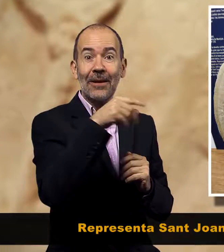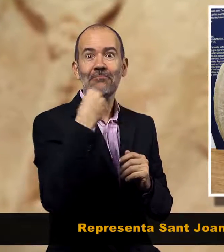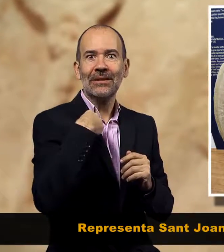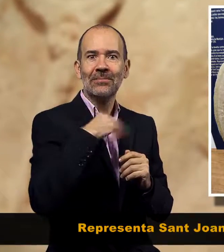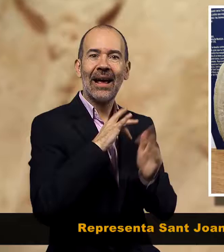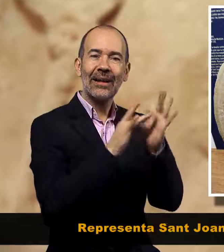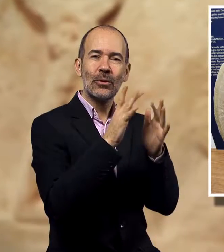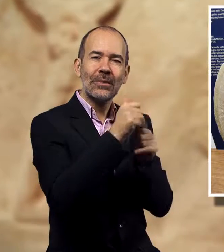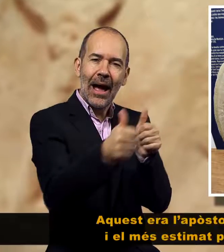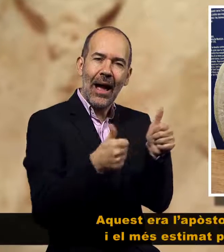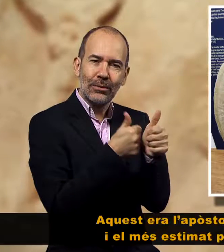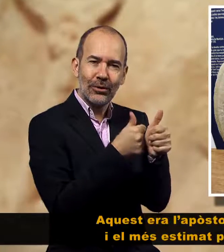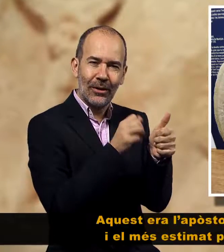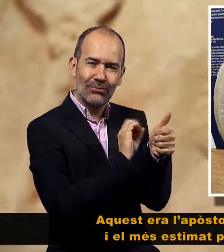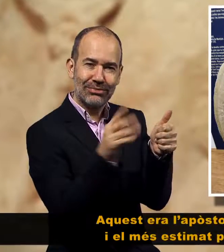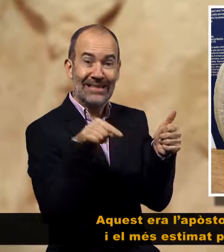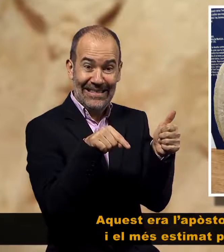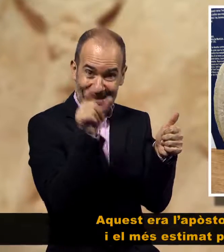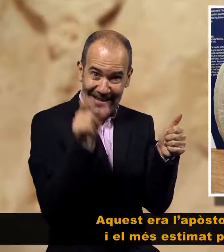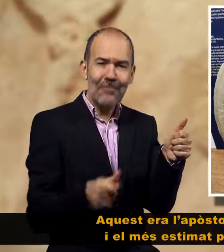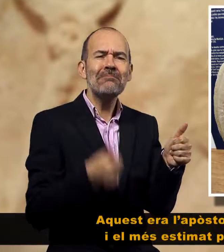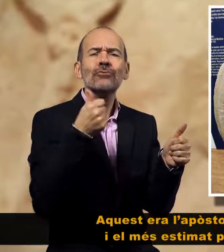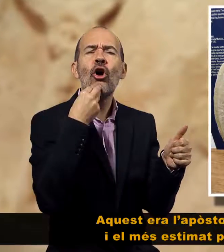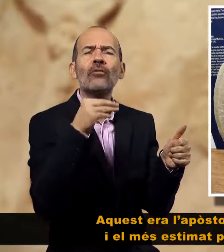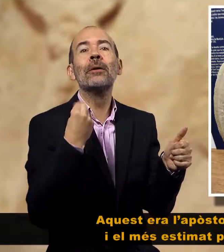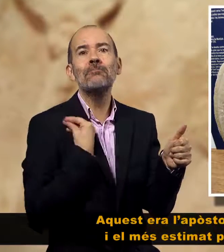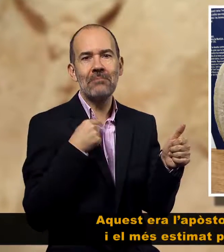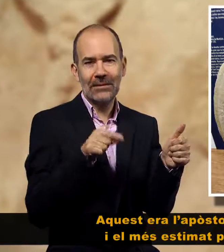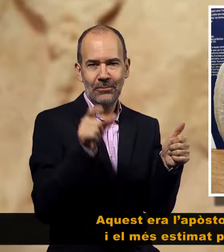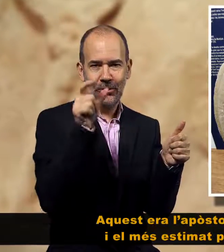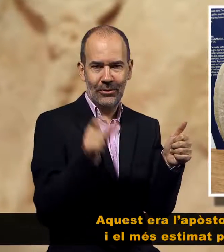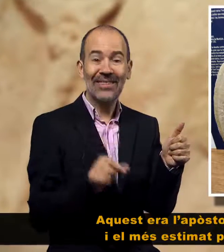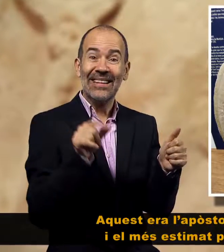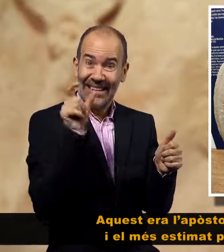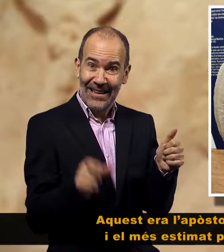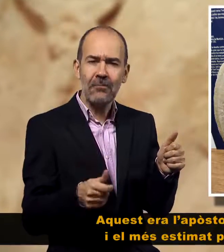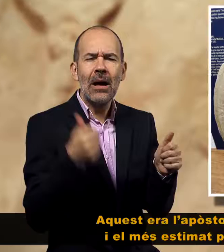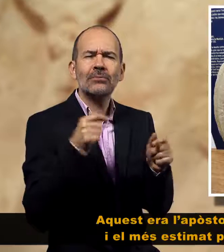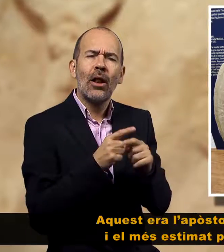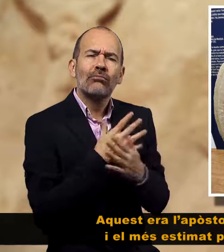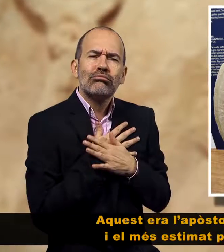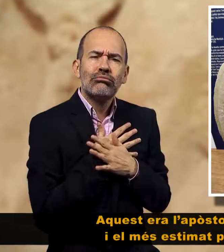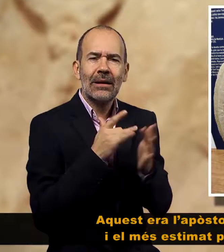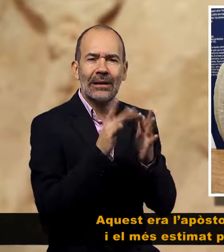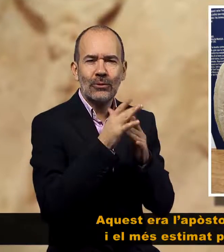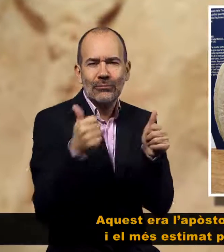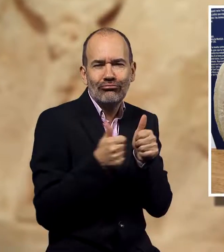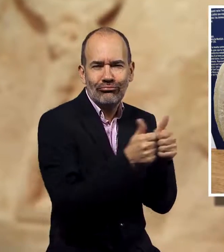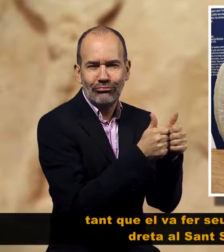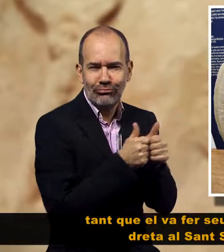gruixuts, galtes prominents i rodones. Representa Sant Joan Evangelista.